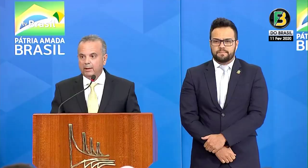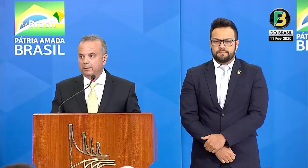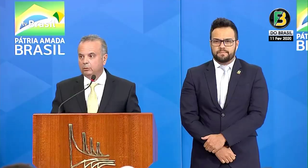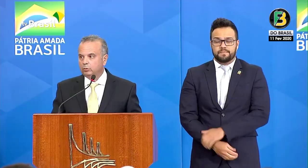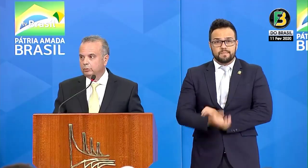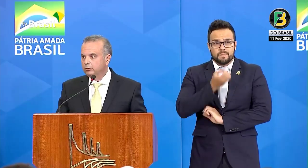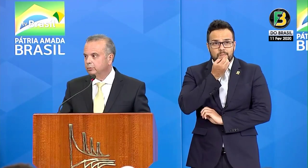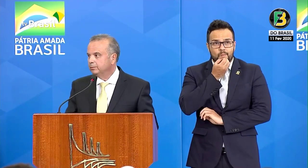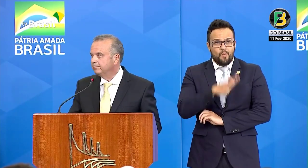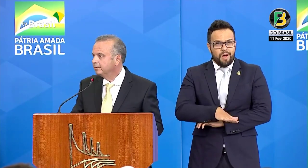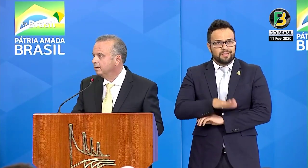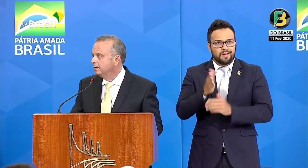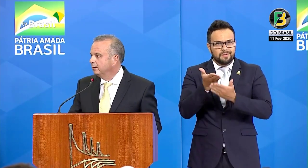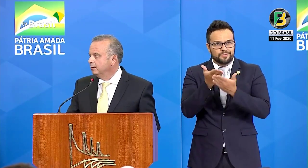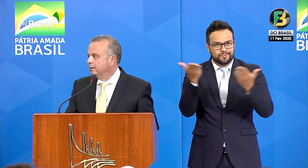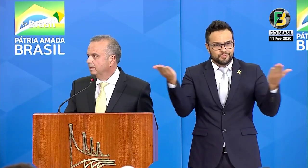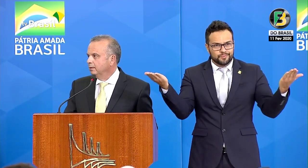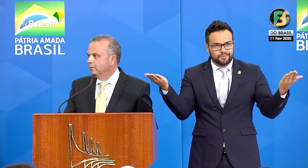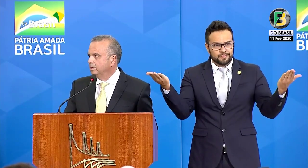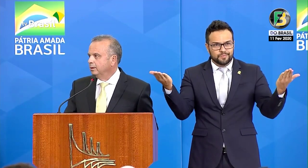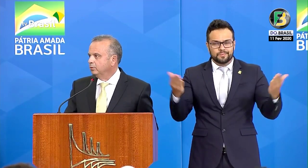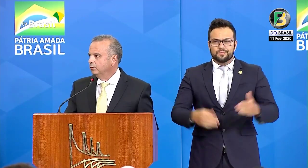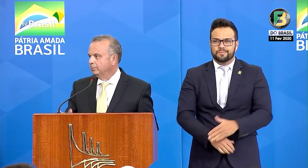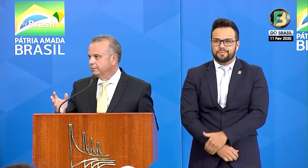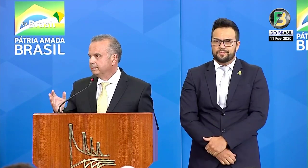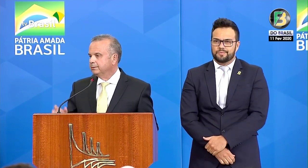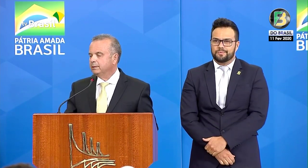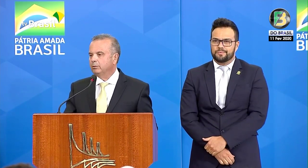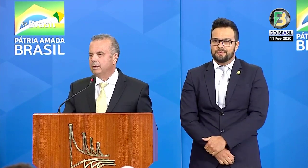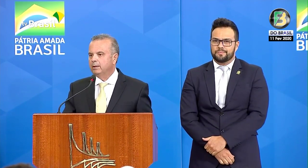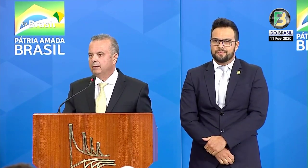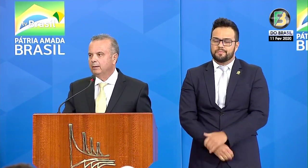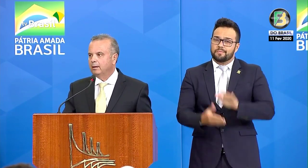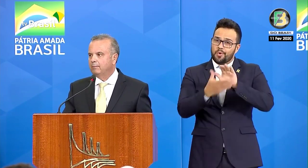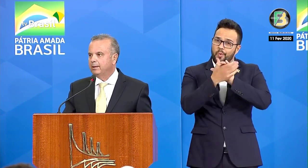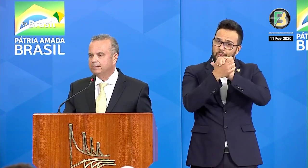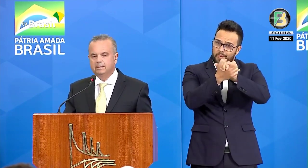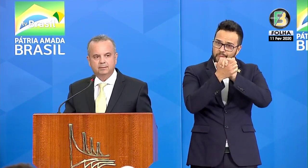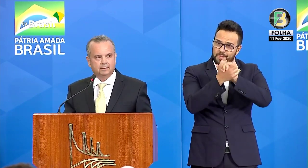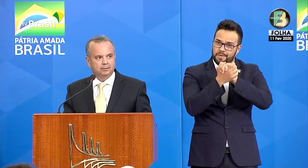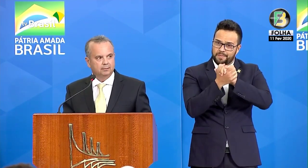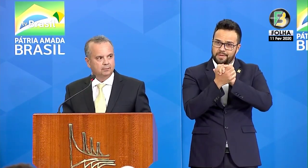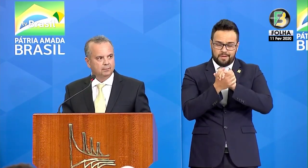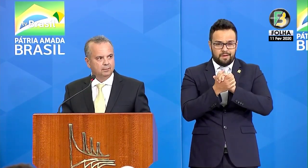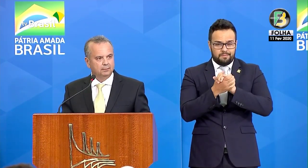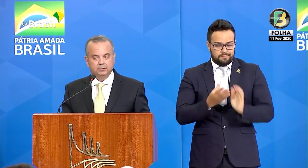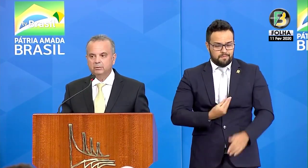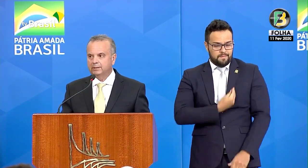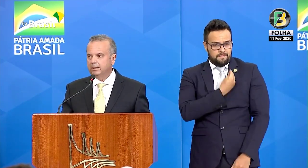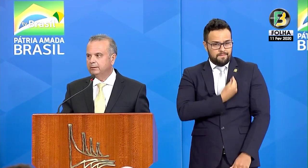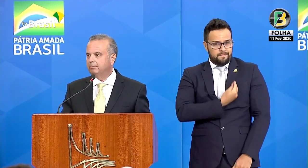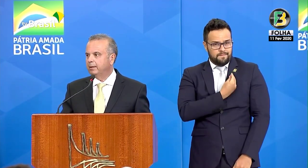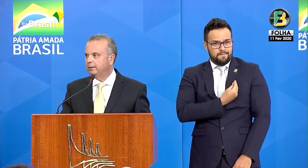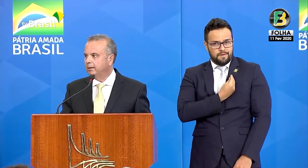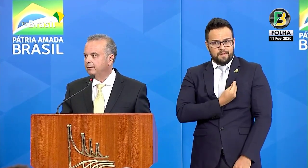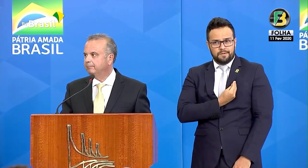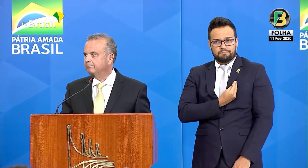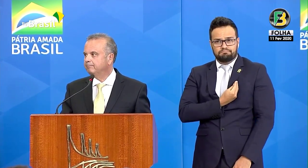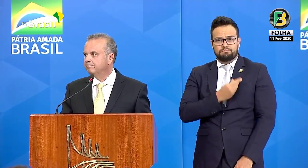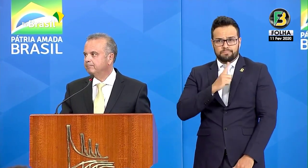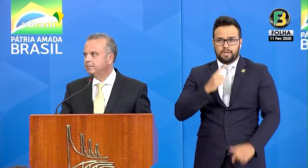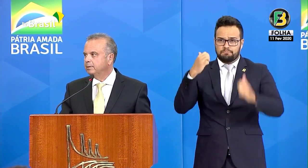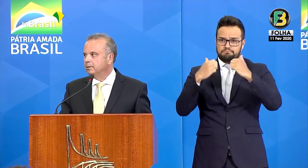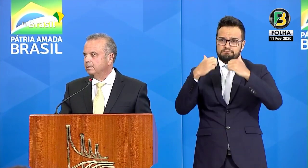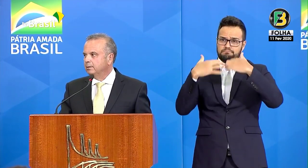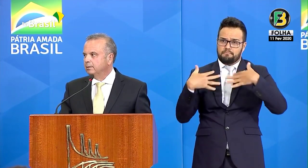Bem, boa tarde a todos. Eu quero saudar a presença de tão seleta